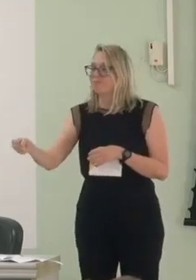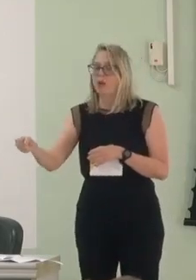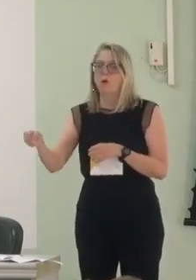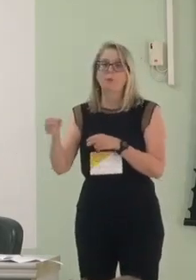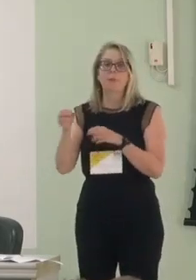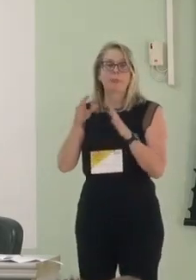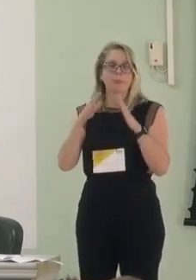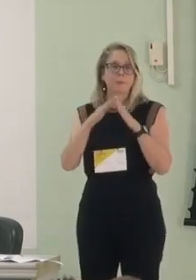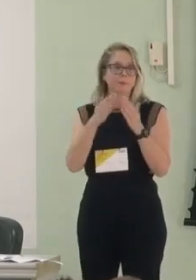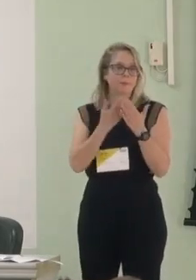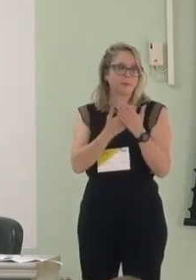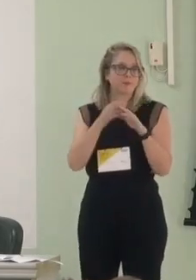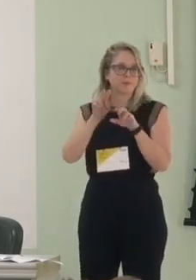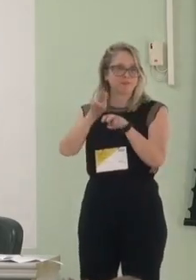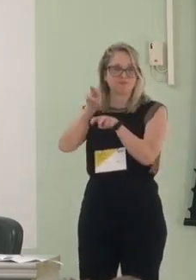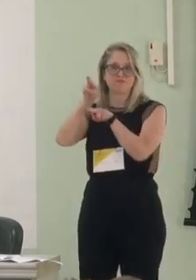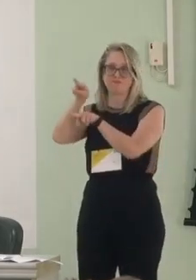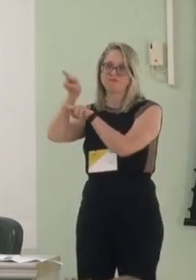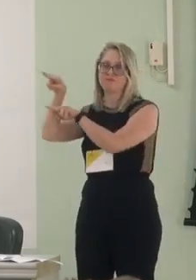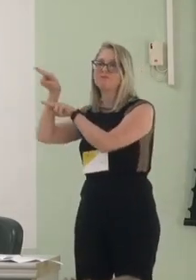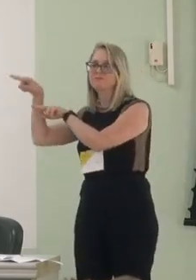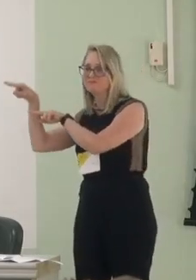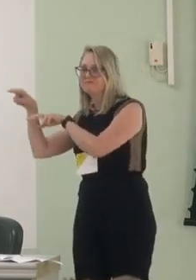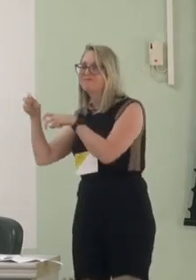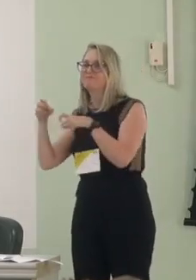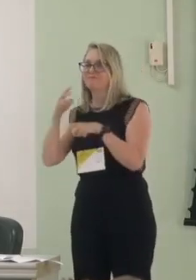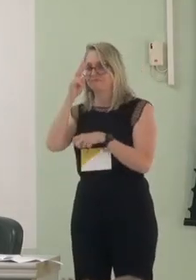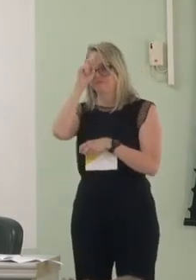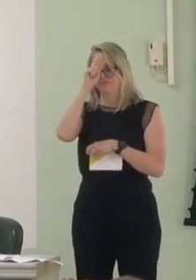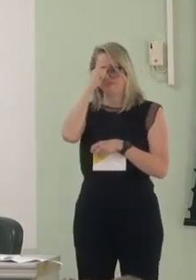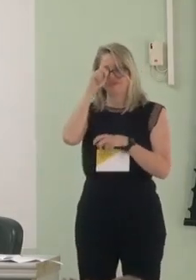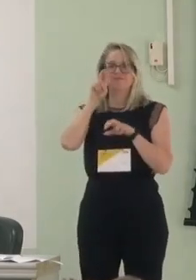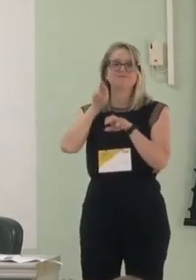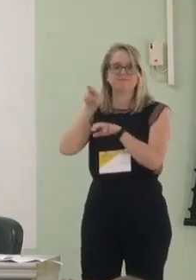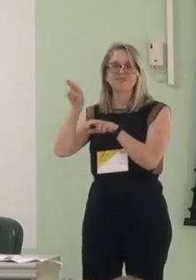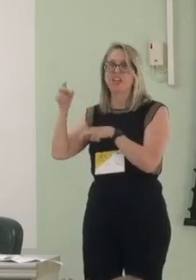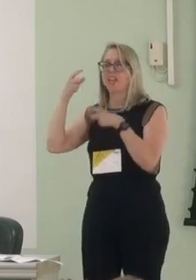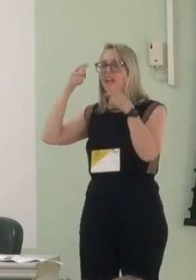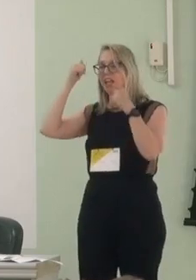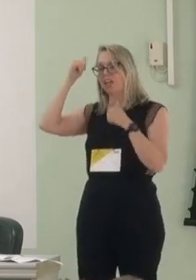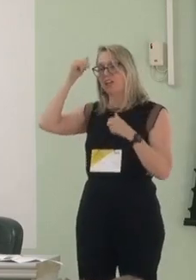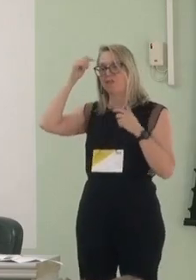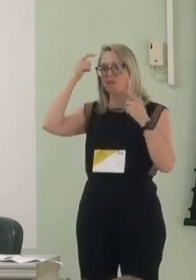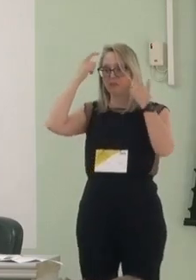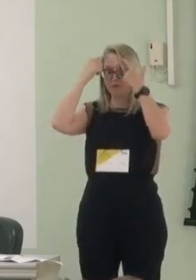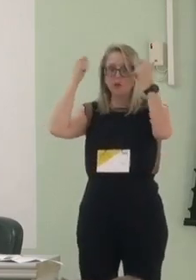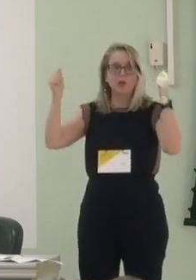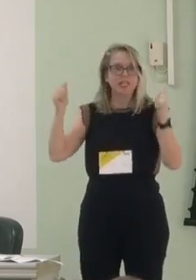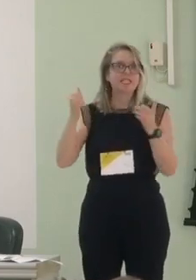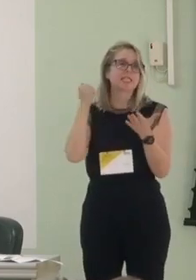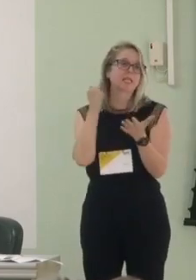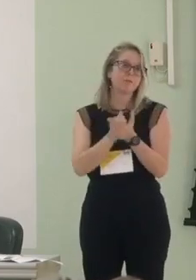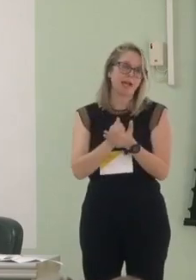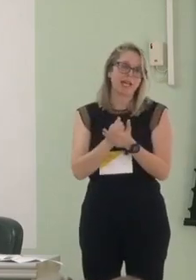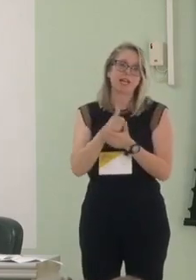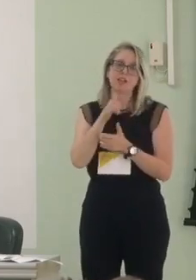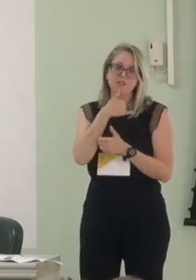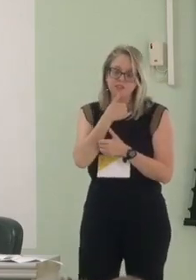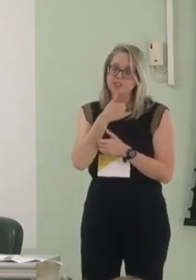institucionalização de pessoas surdas. Uma série de violências que marcam, infelizmente,